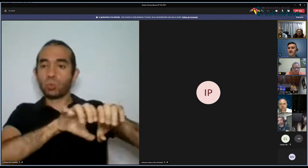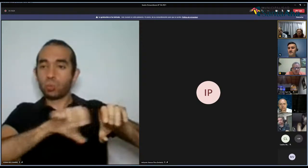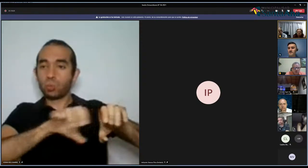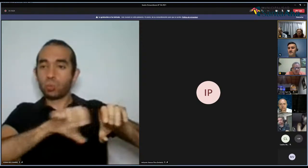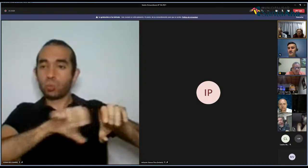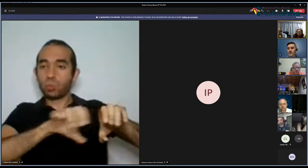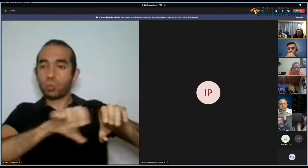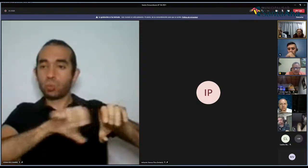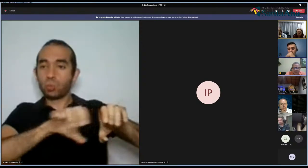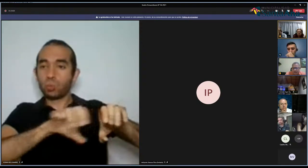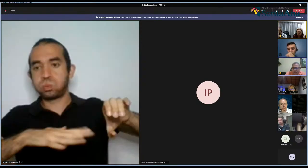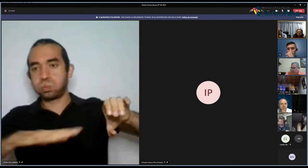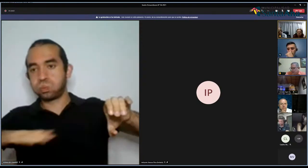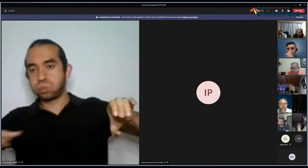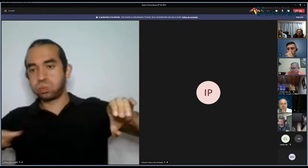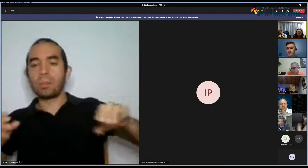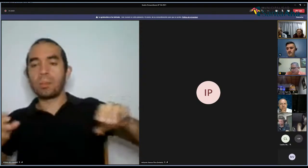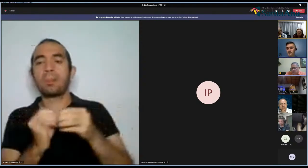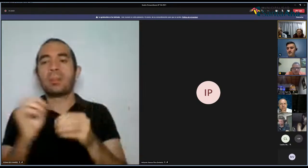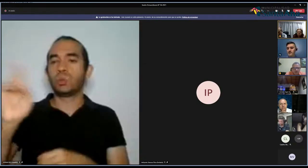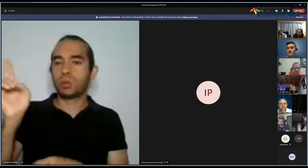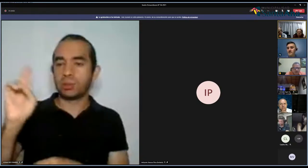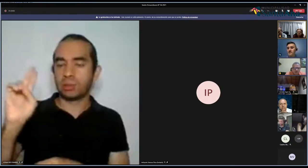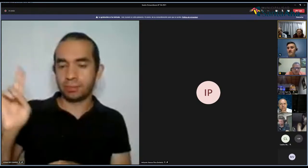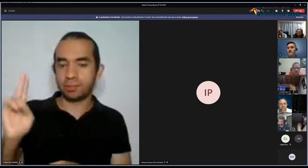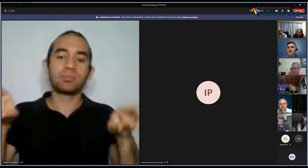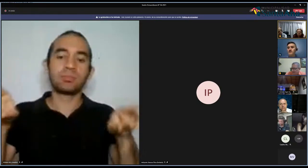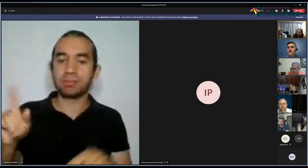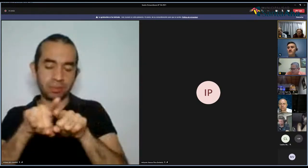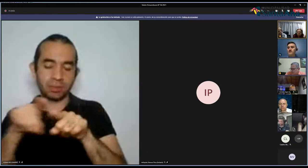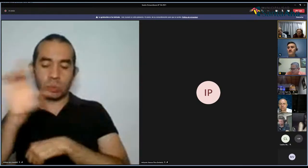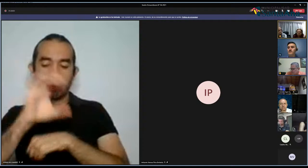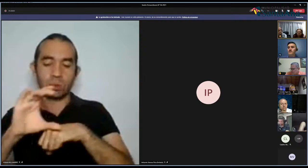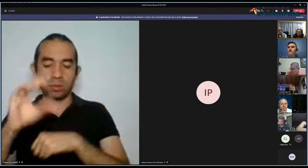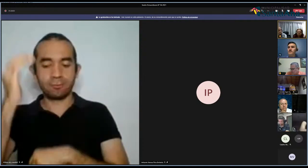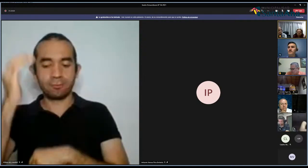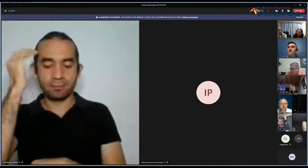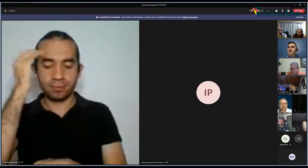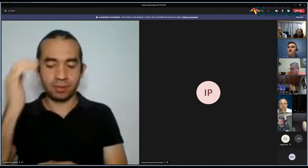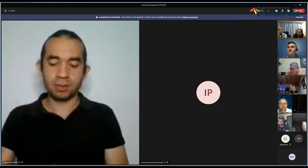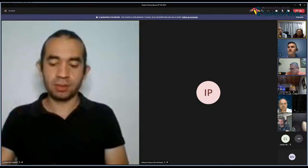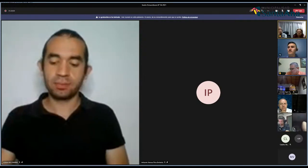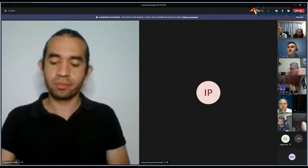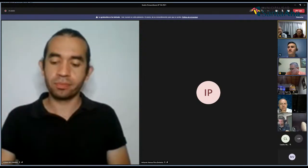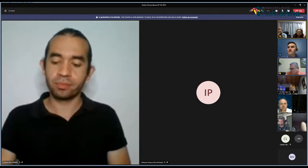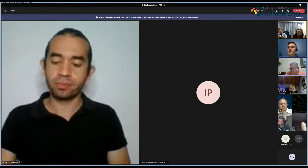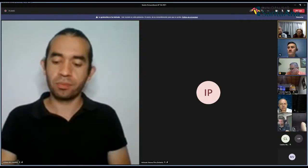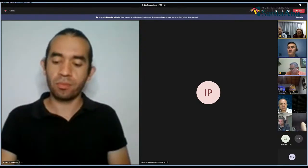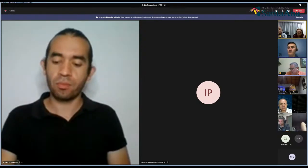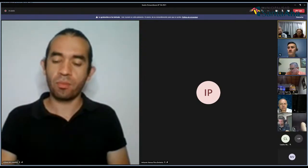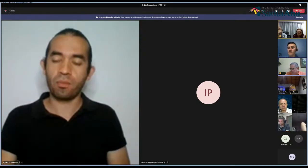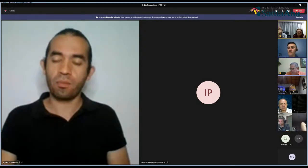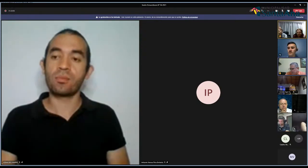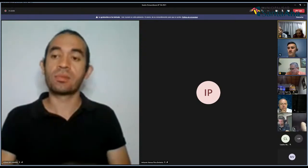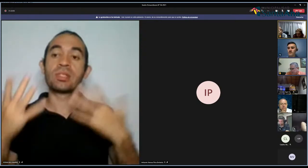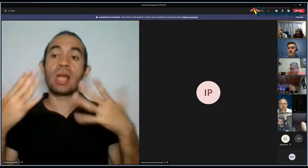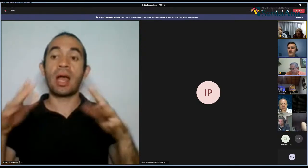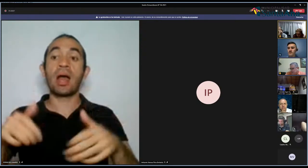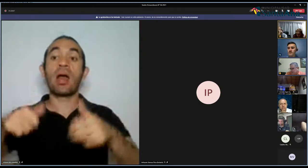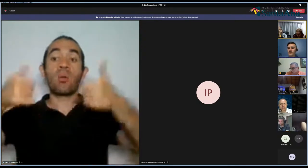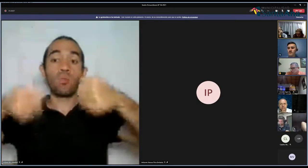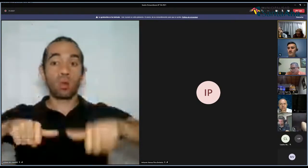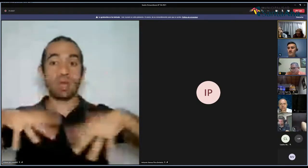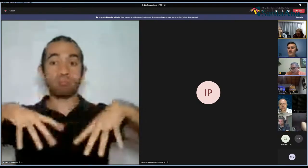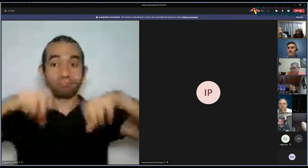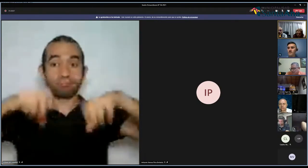nos urgía también el consejo es conciencia de que se tomó un acuerdo para para ser